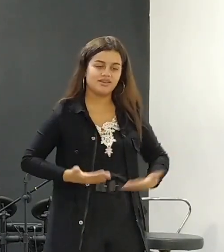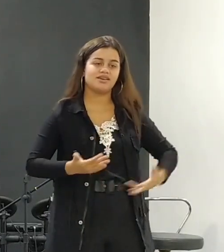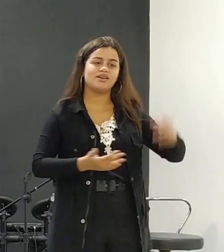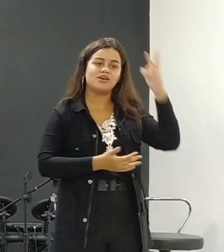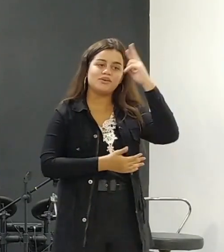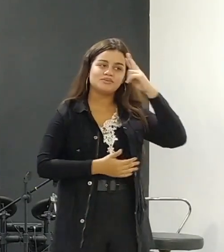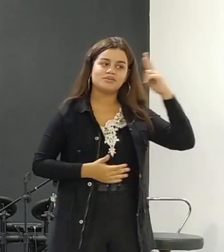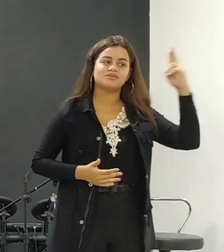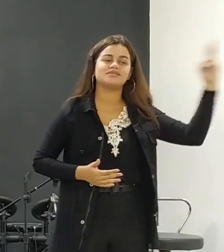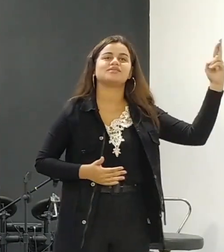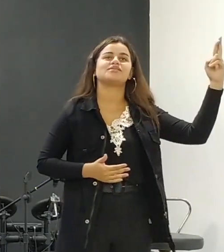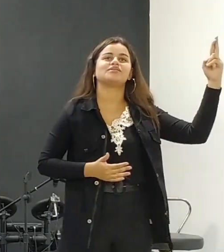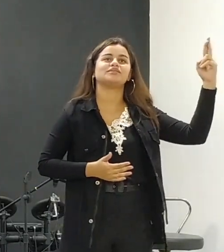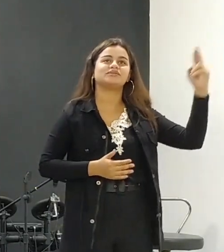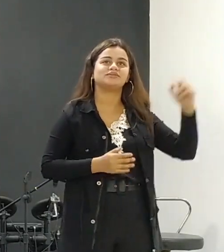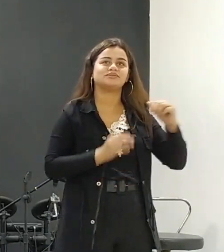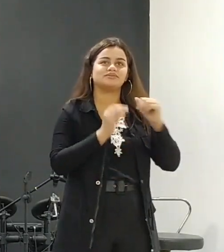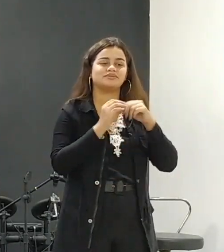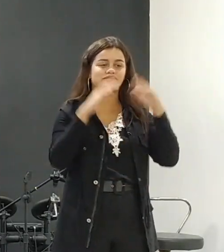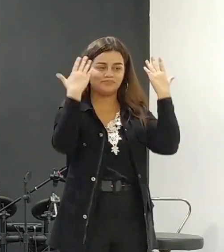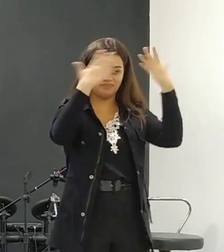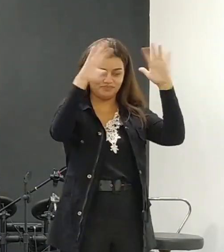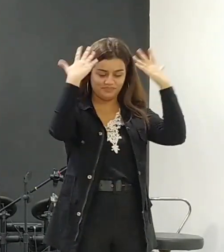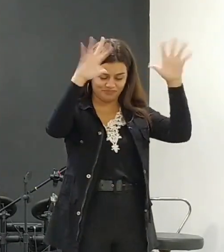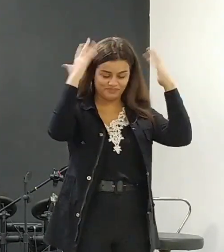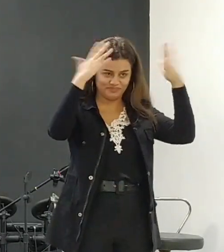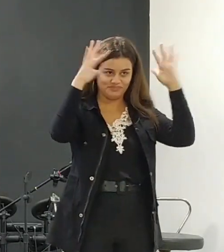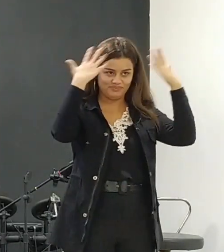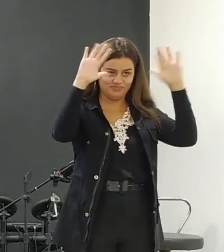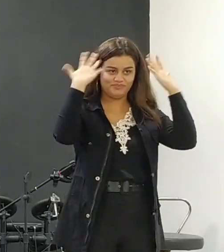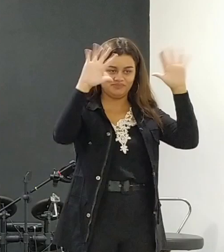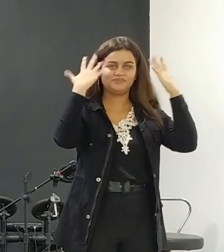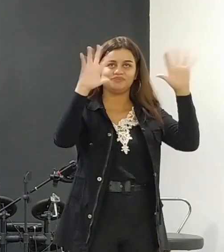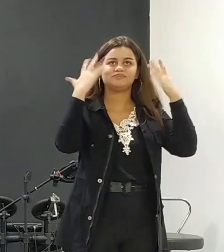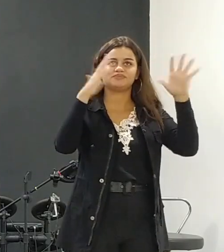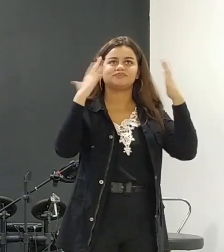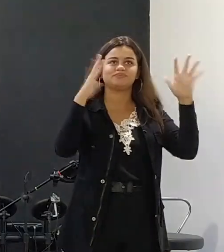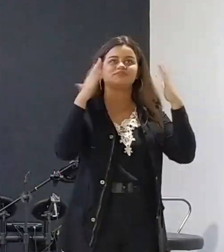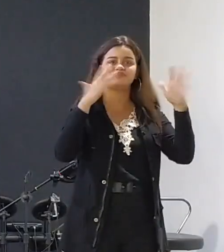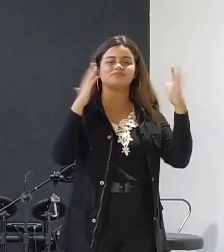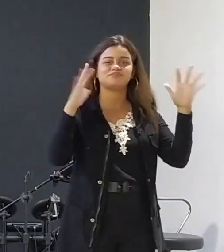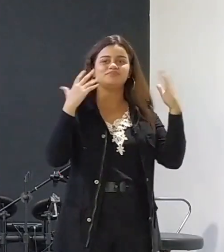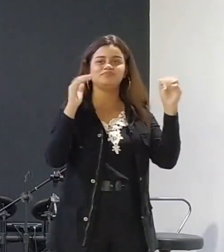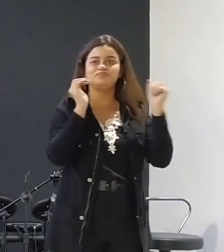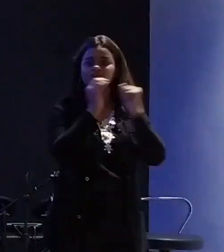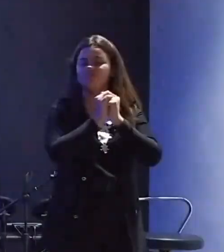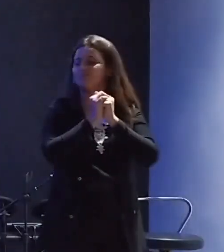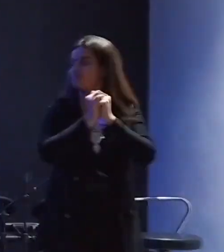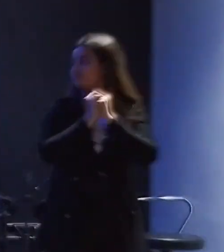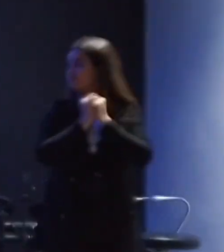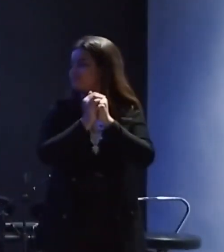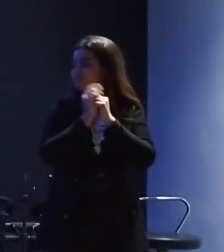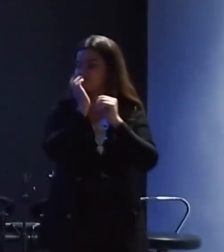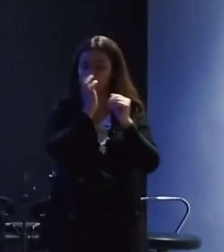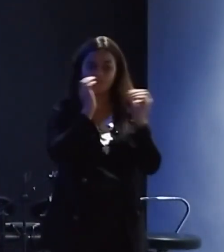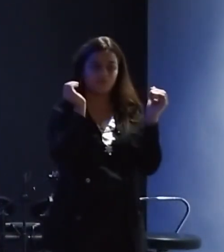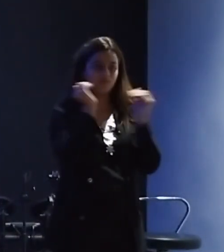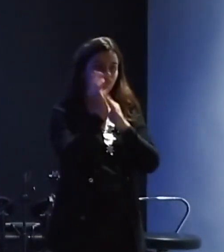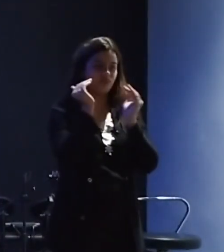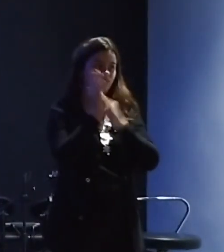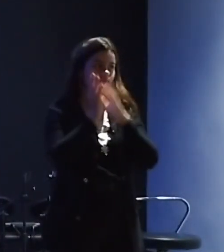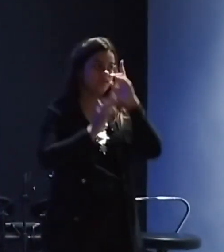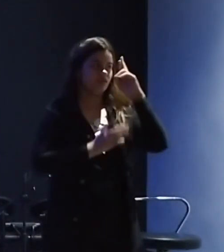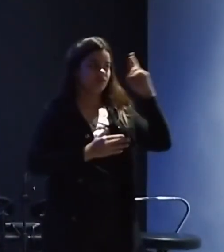serviremos ao Senhor. Aplauda o Senhor. Vamos adorar a Deus. Guarda essa palavra no teu